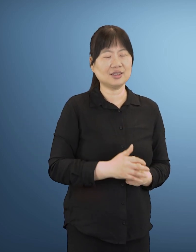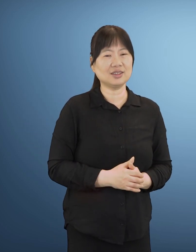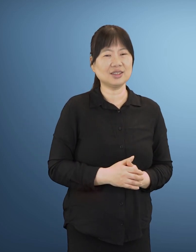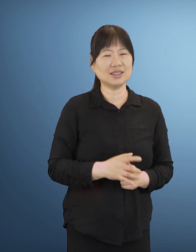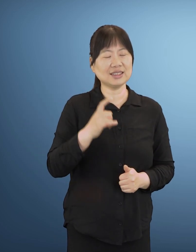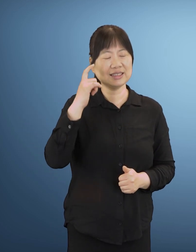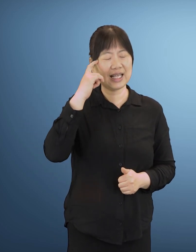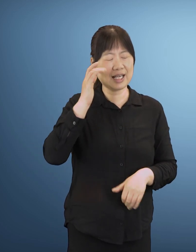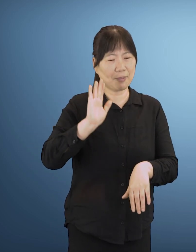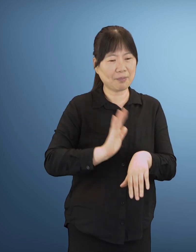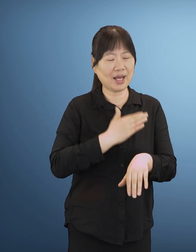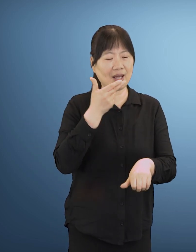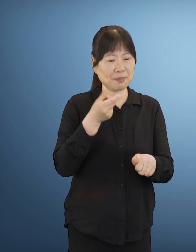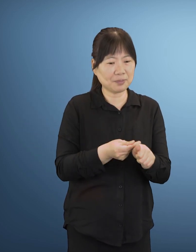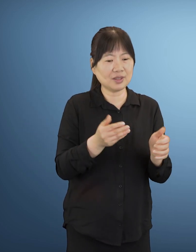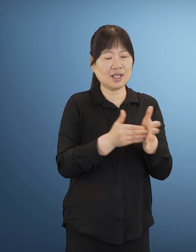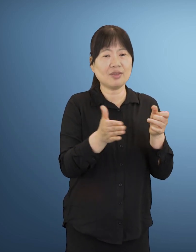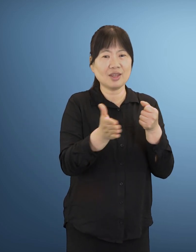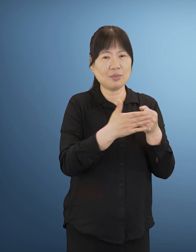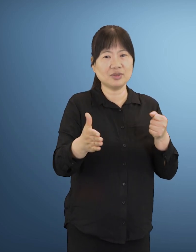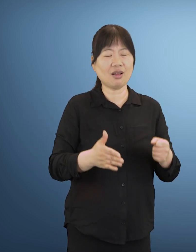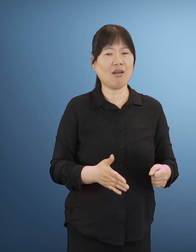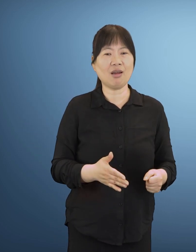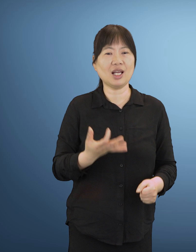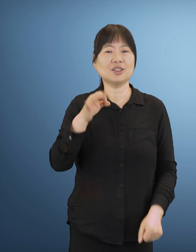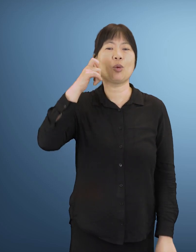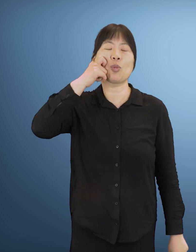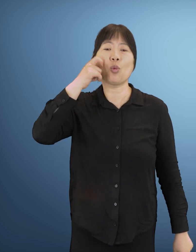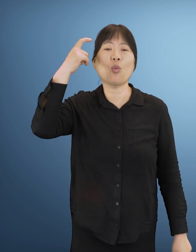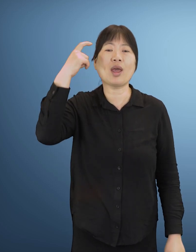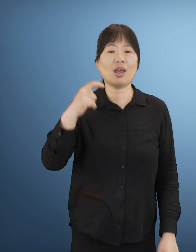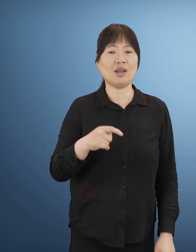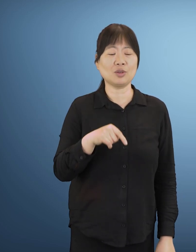선입관이 꽉 지배하고 있어서 받아들일 수가 없었어요.